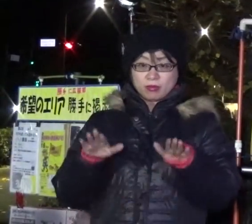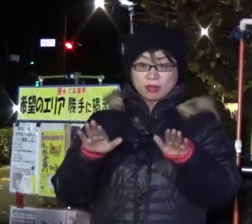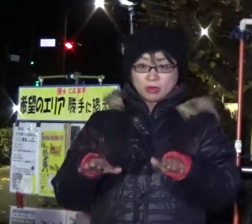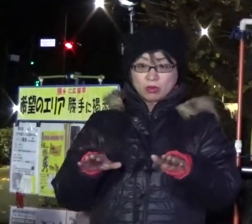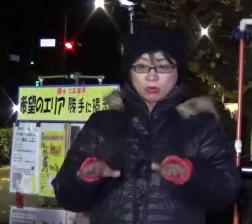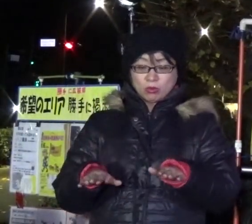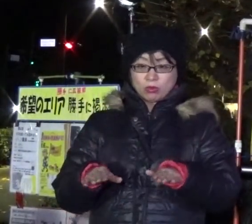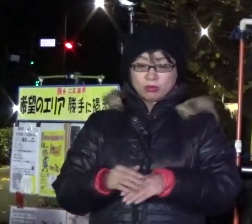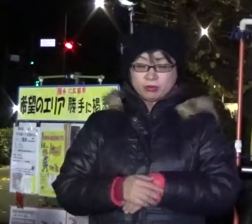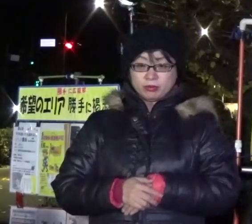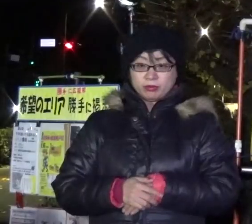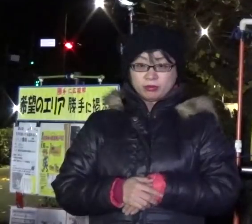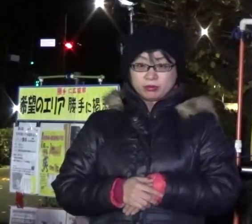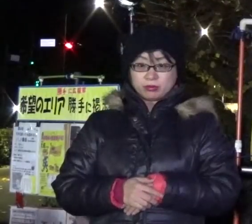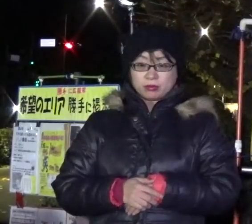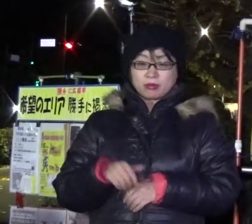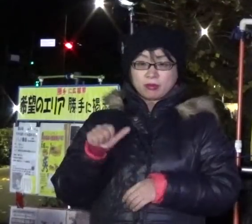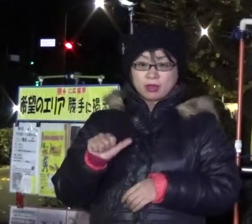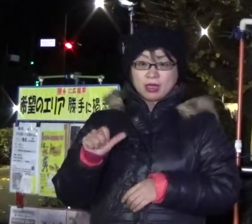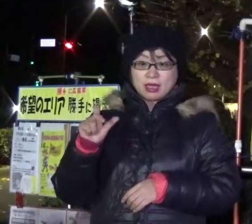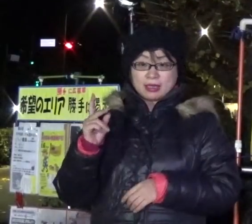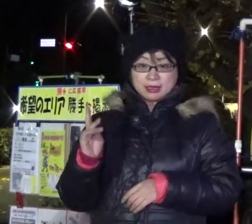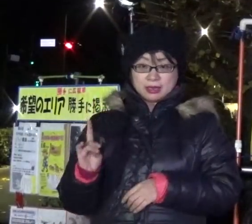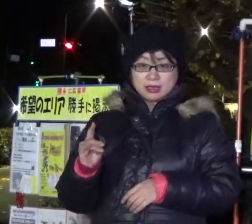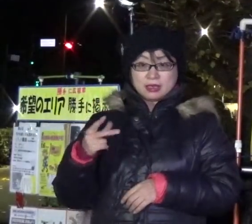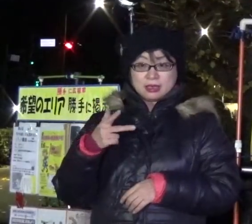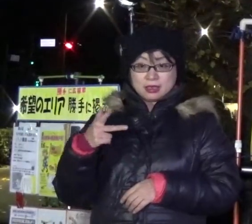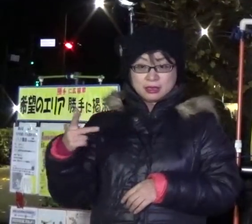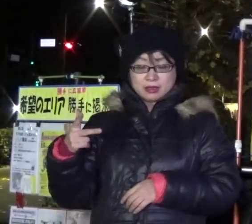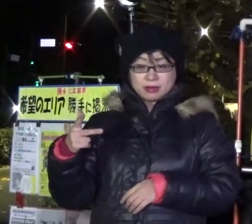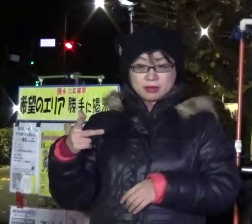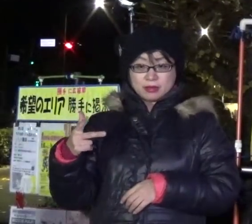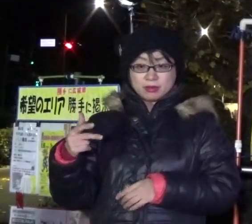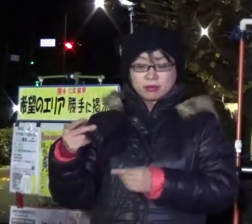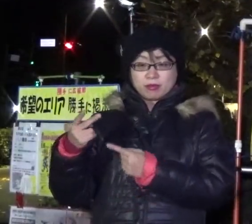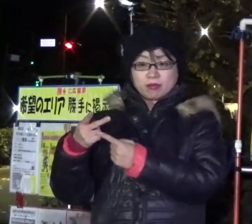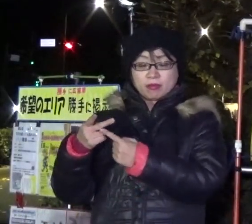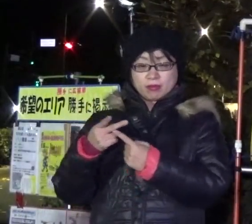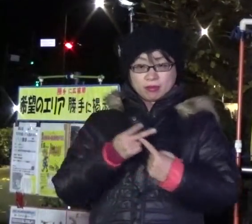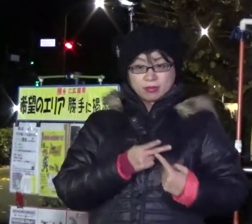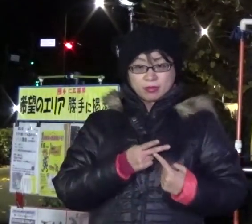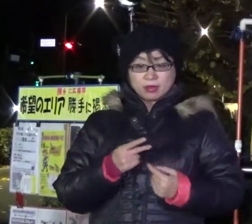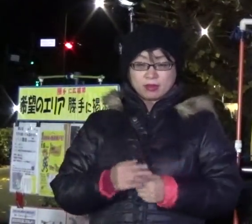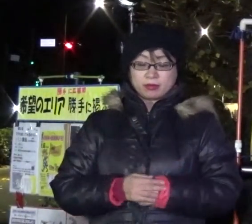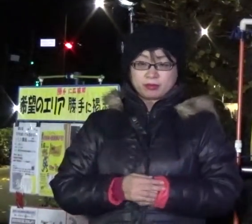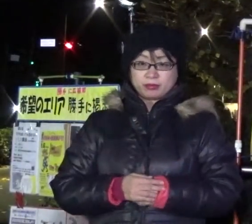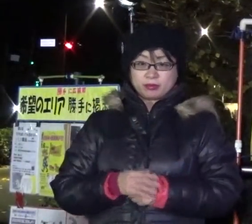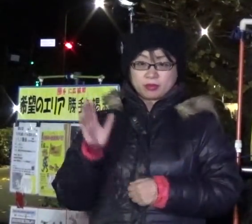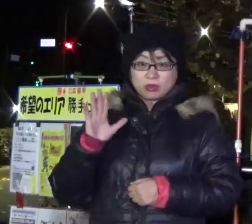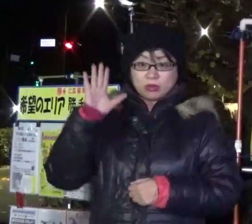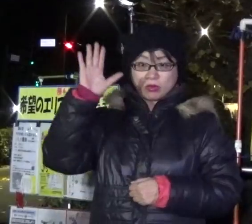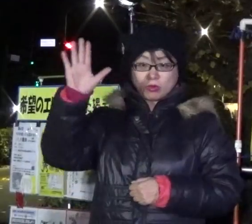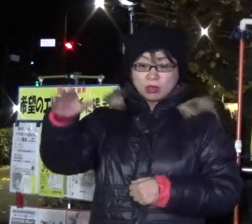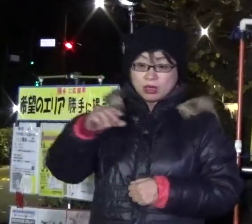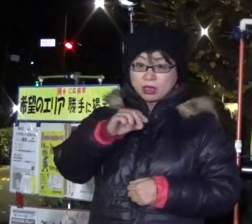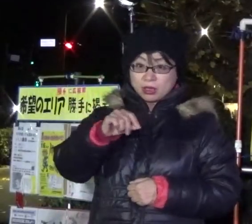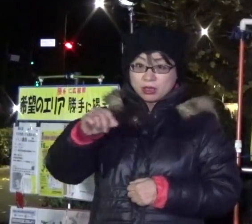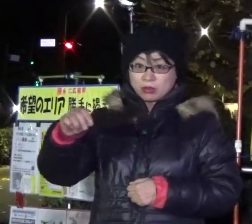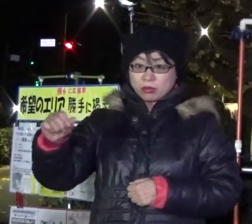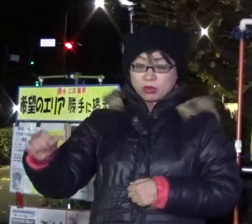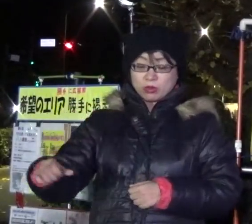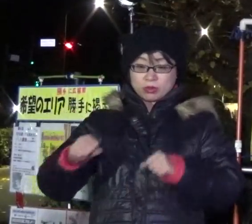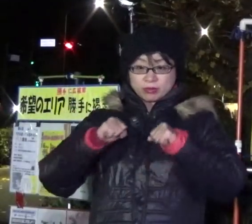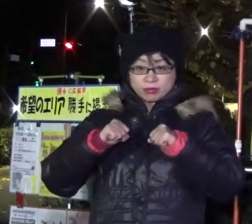日、多機時期の案内届く。 後のように種まくように生きた